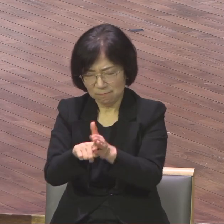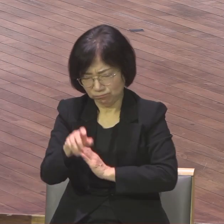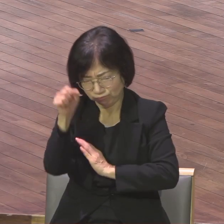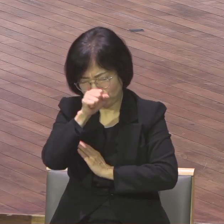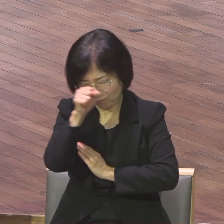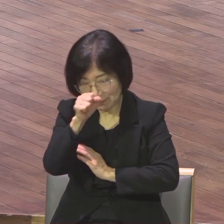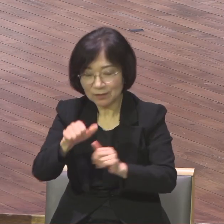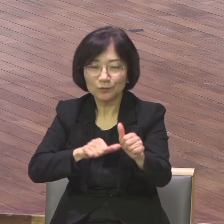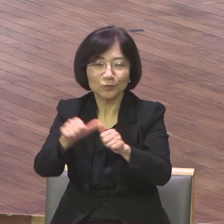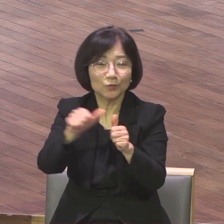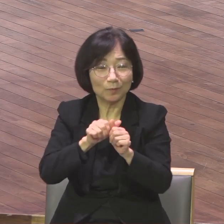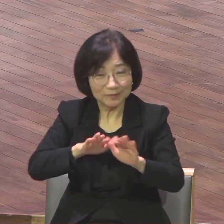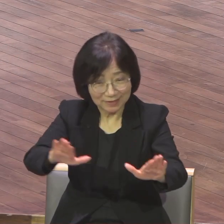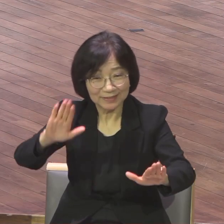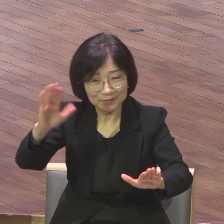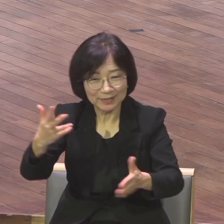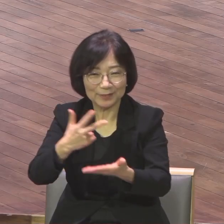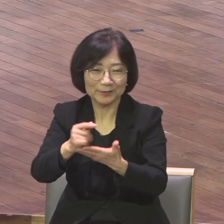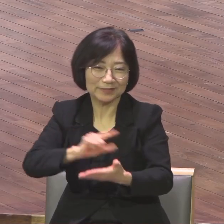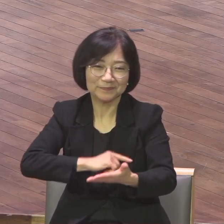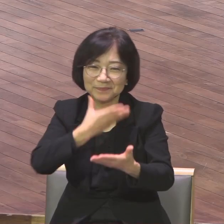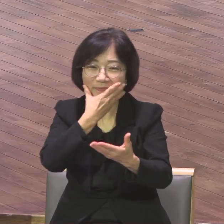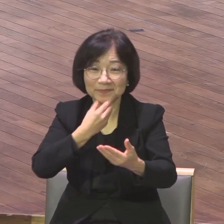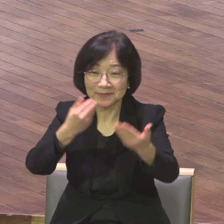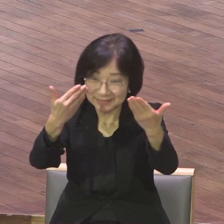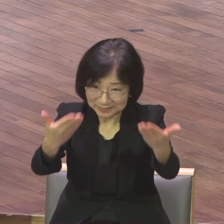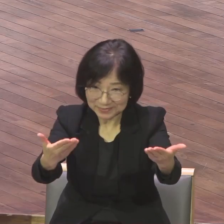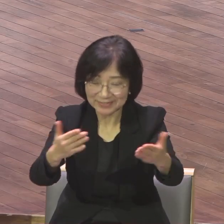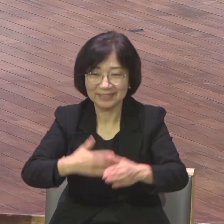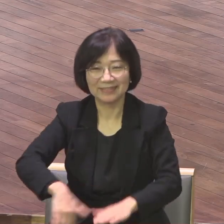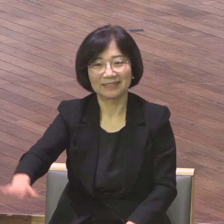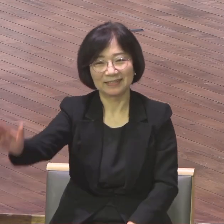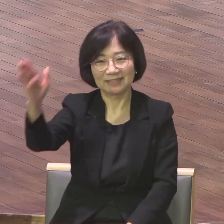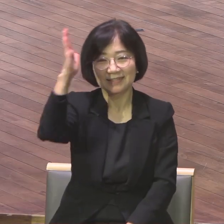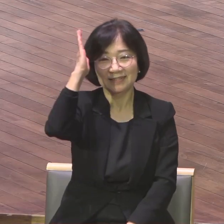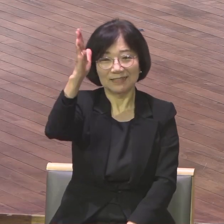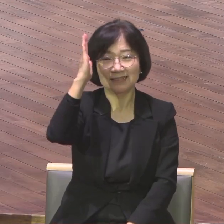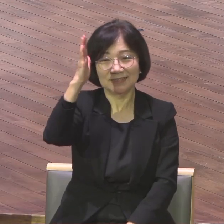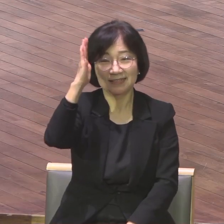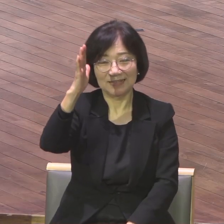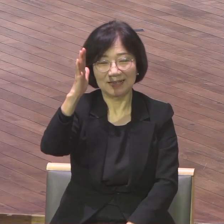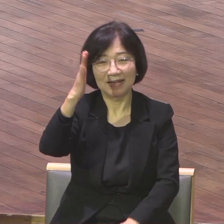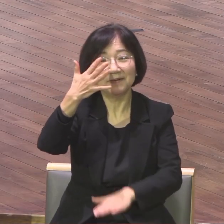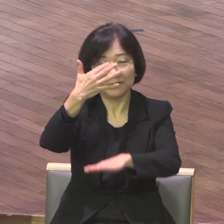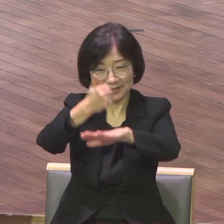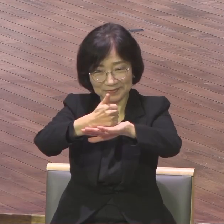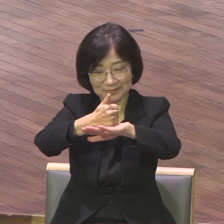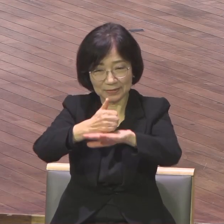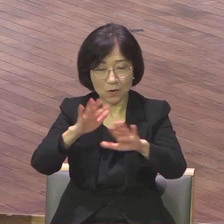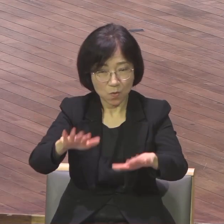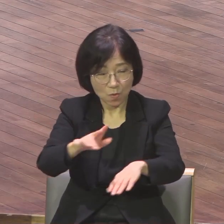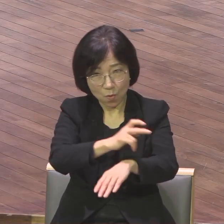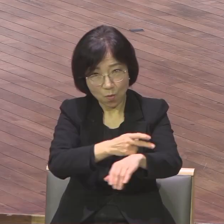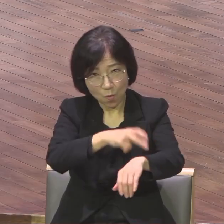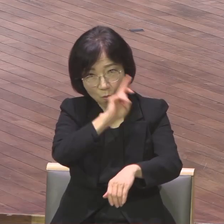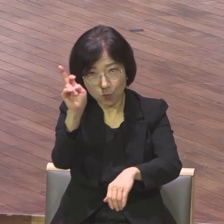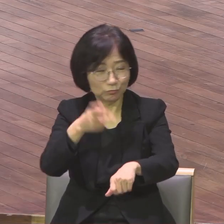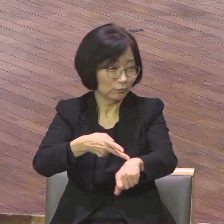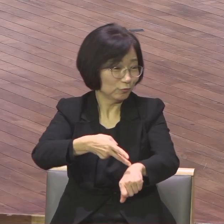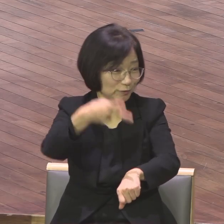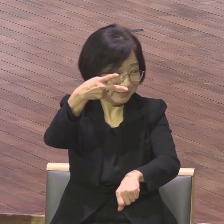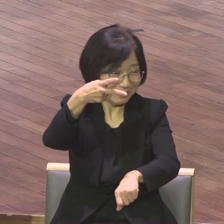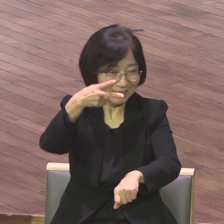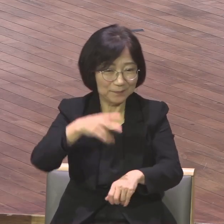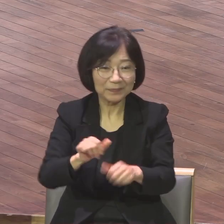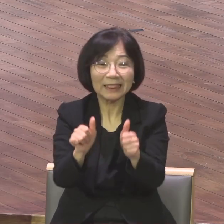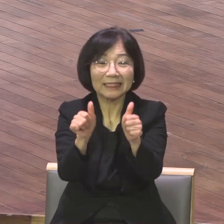교회 가정 되기를 주님으로 축복합니다. 결론입니다. 제가 오늘 오후 2시부터 새롭게 구성된 남자 사역자 조장을